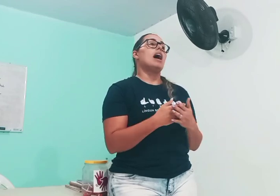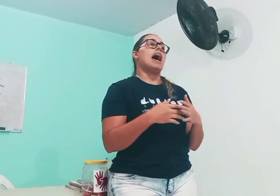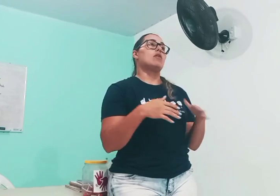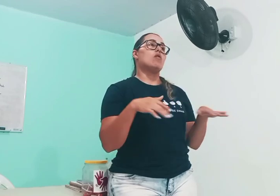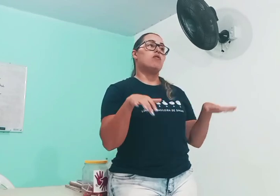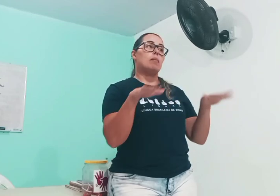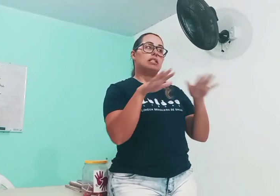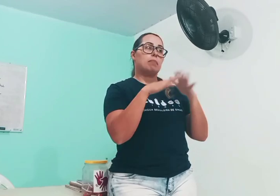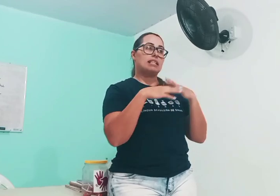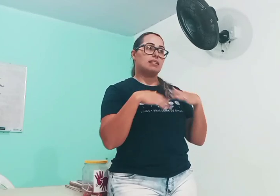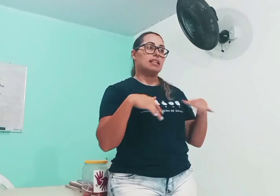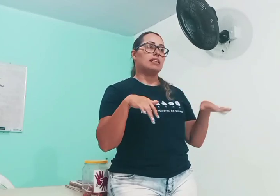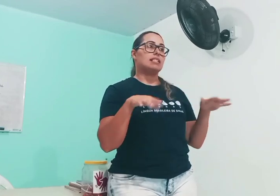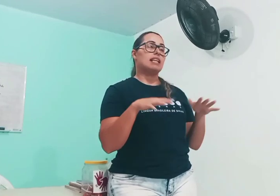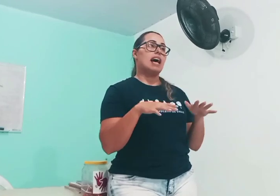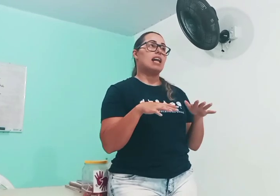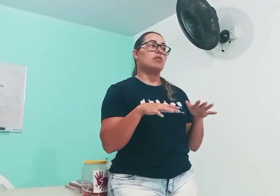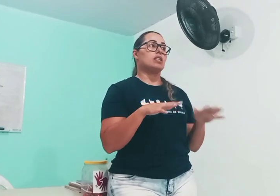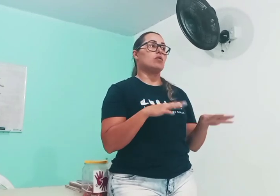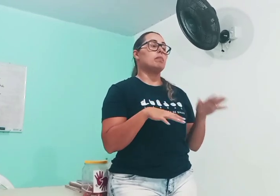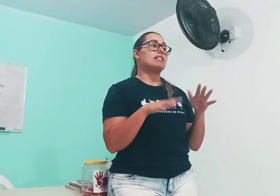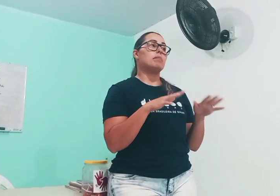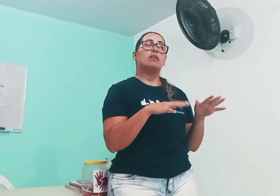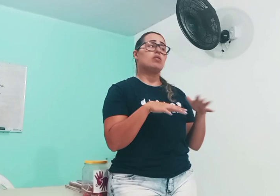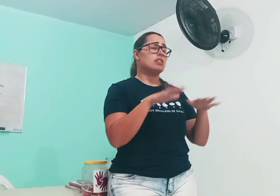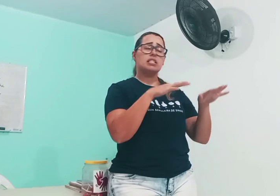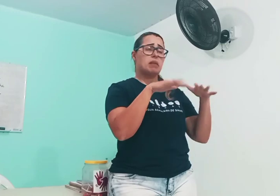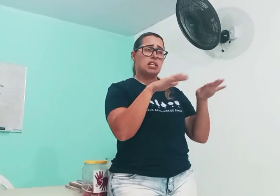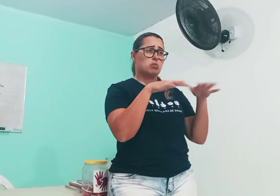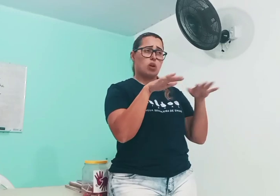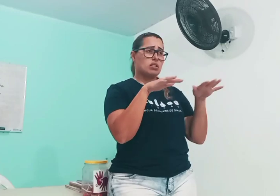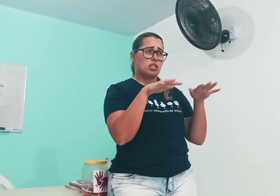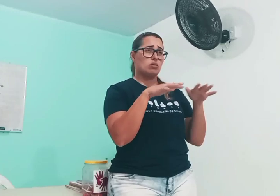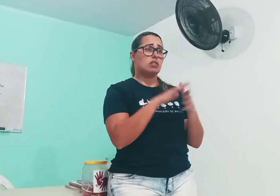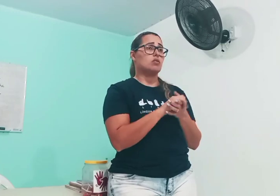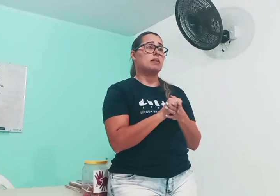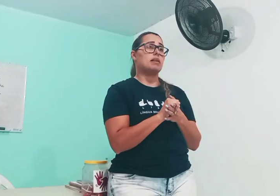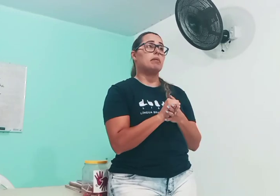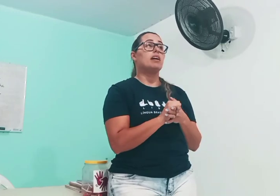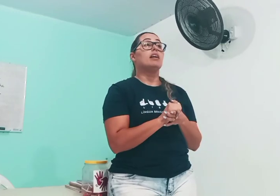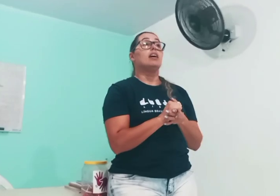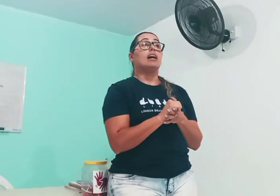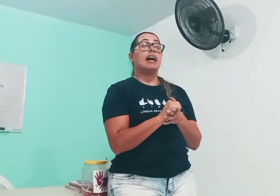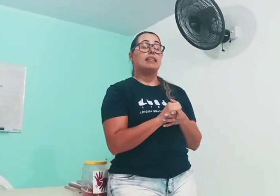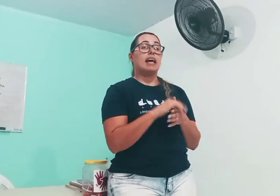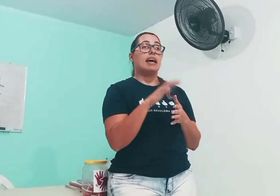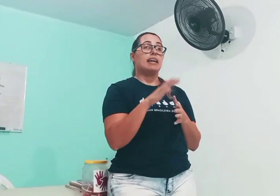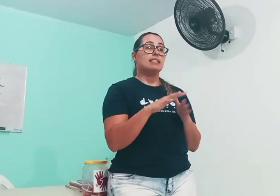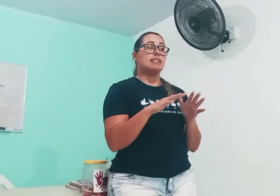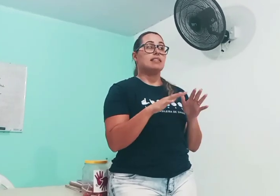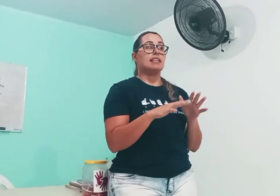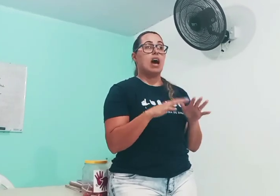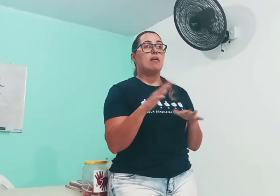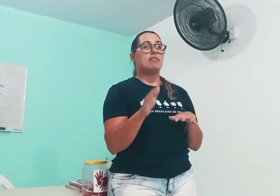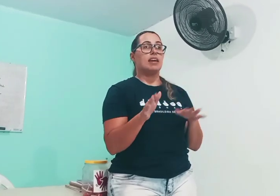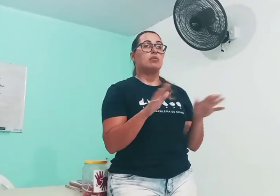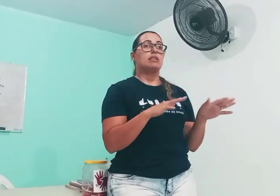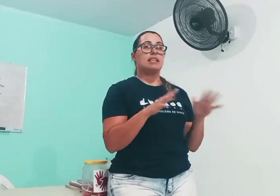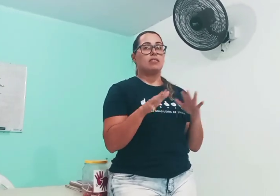aí conforme a gente passando aqui na sala, vocês vão percebendo, vocês mesmos, sozinhos, se não perceber, esse sinal é feito dessa